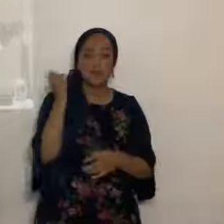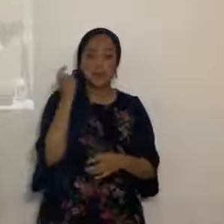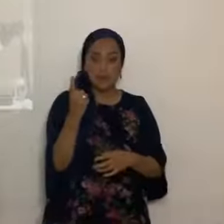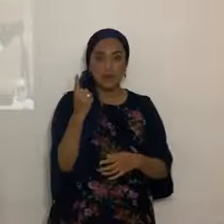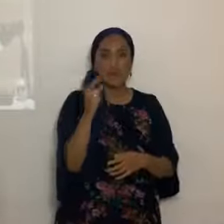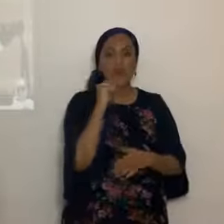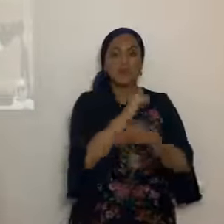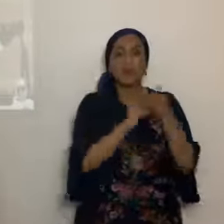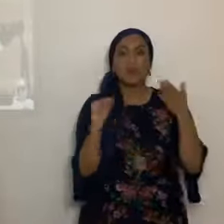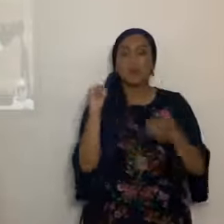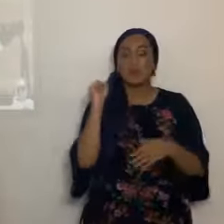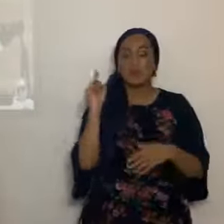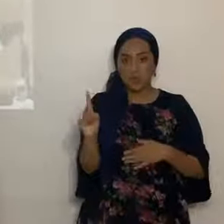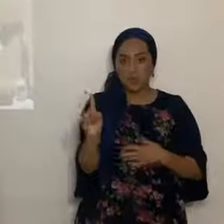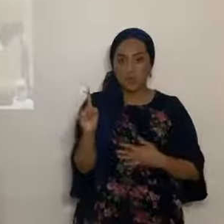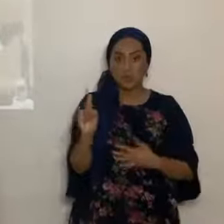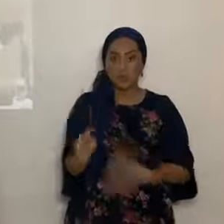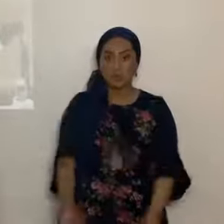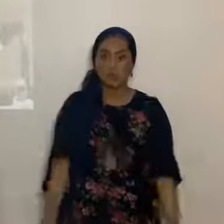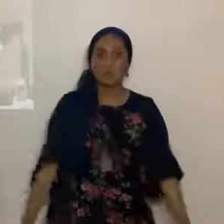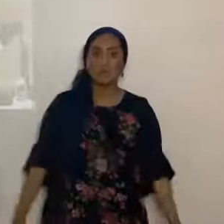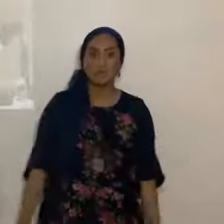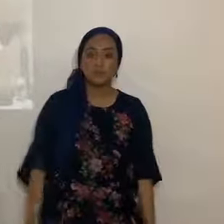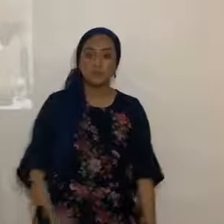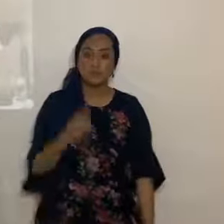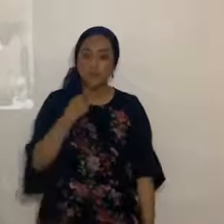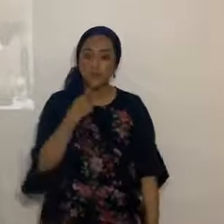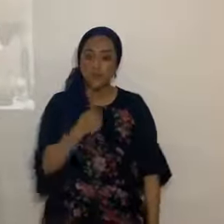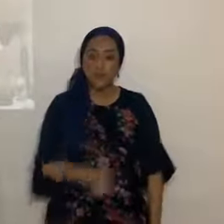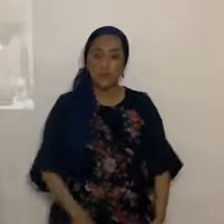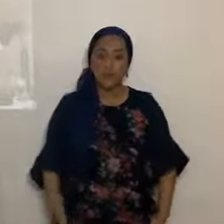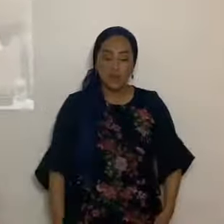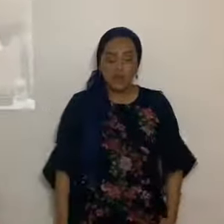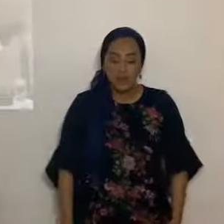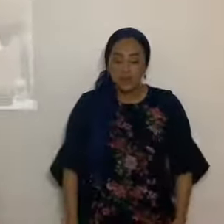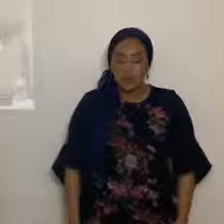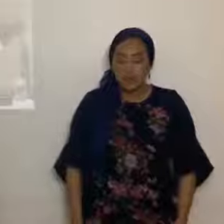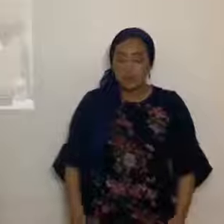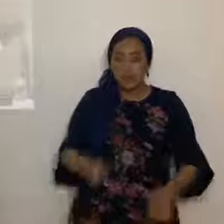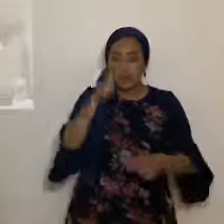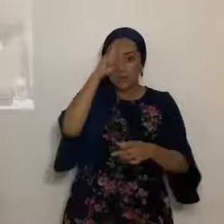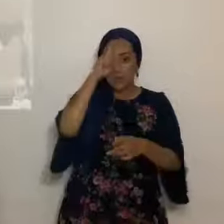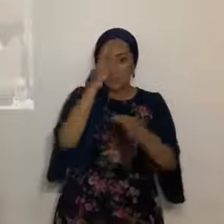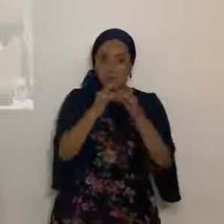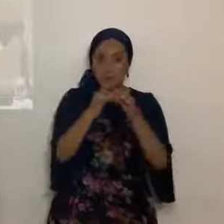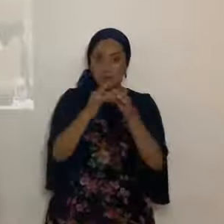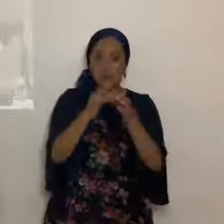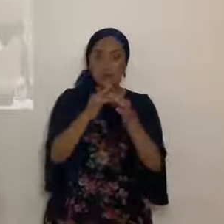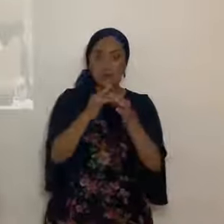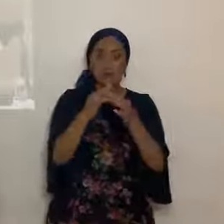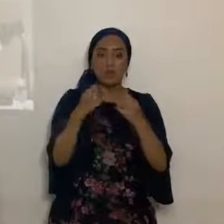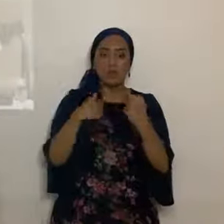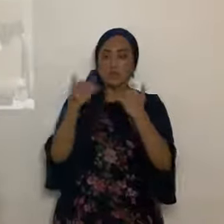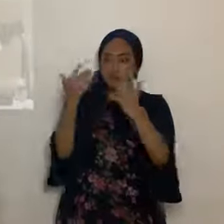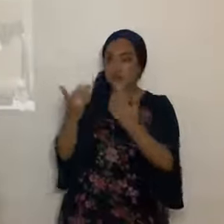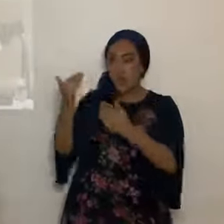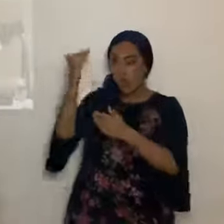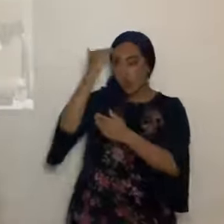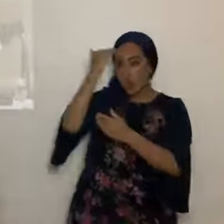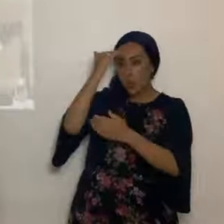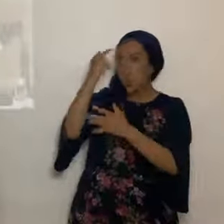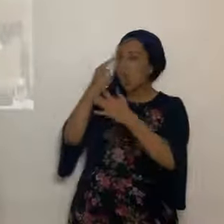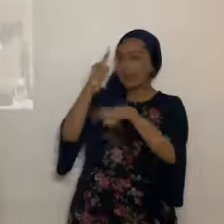en el verso 1, dice así, es pues la fe la certeza de lo que se espera, la convicción de lo que no